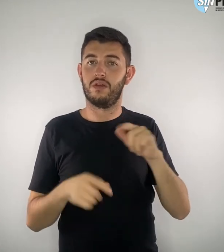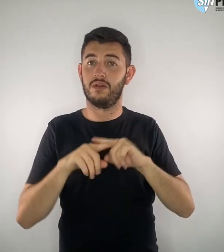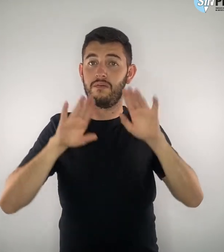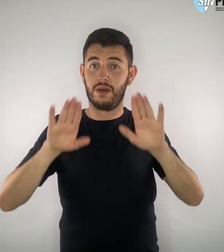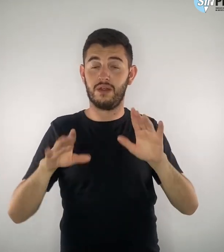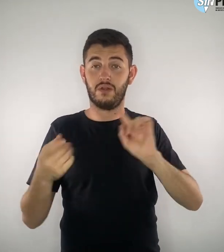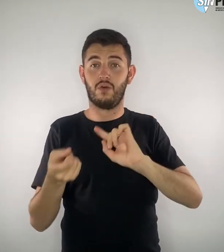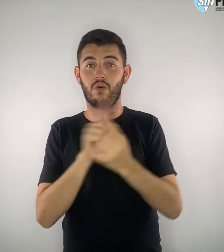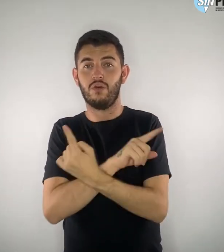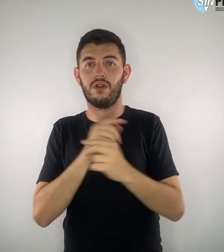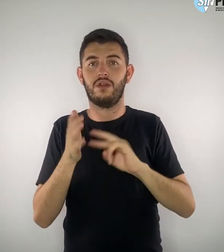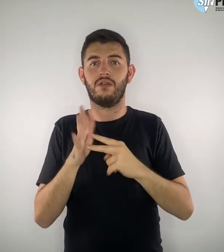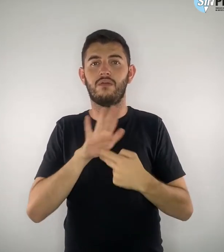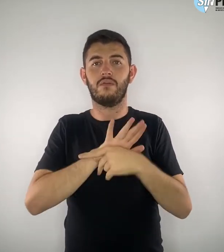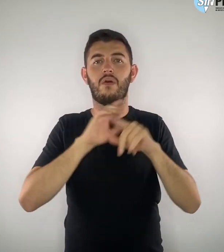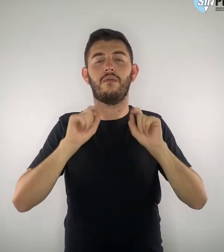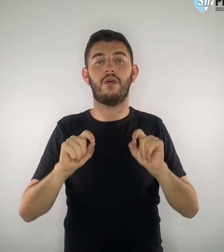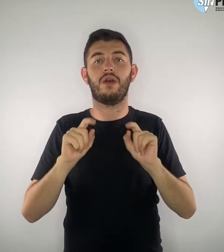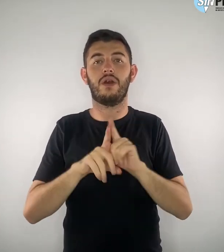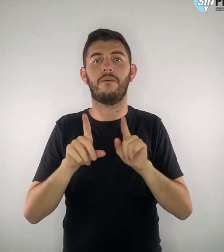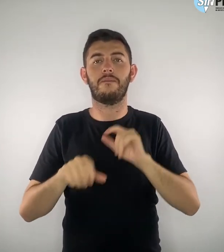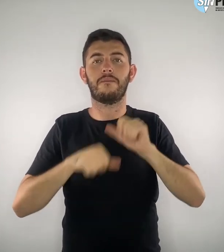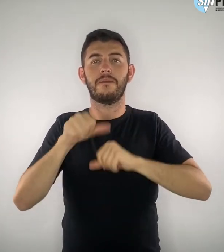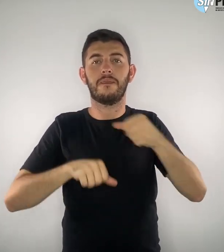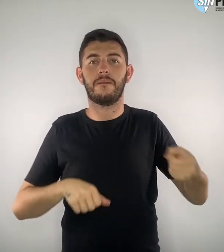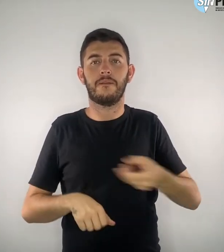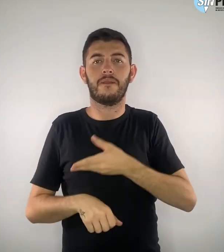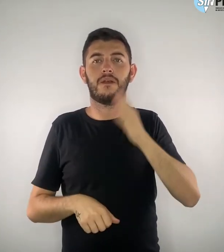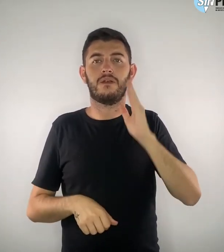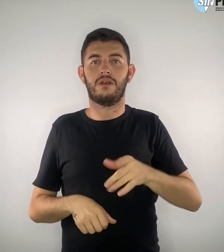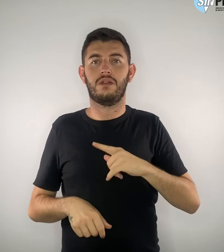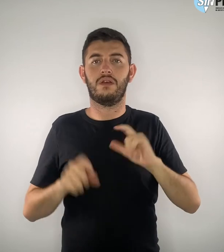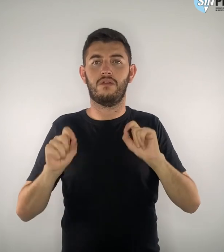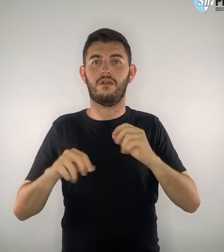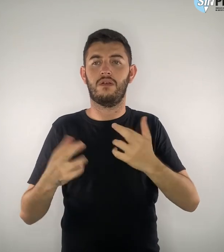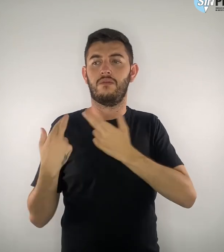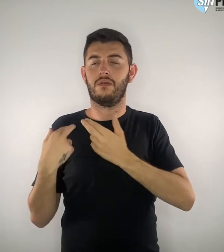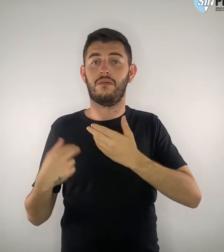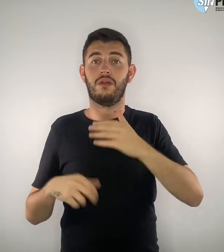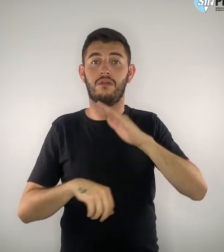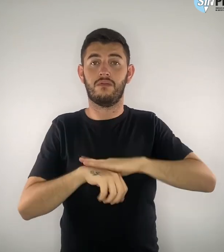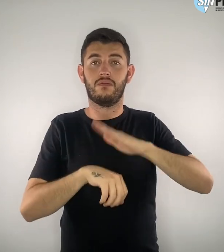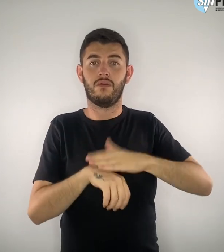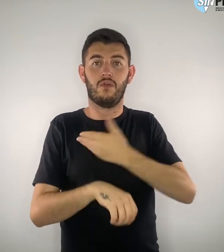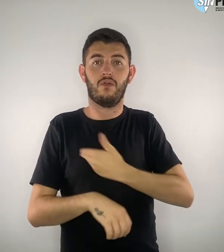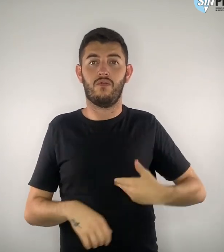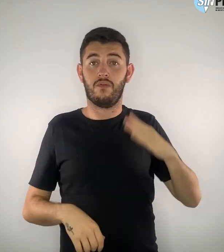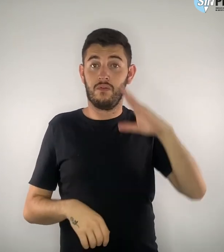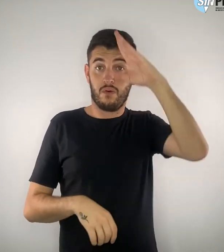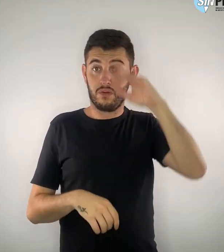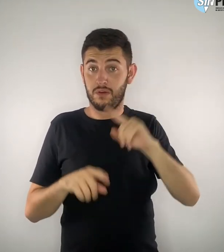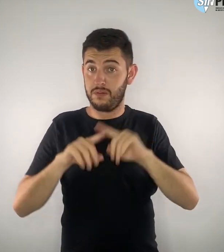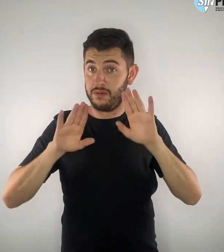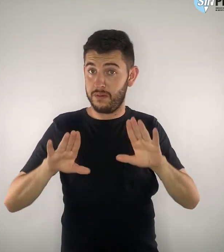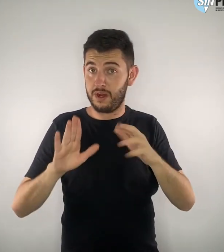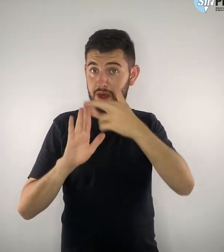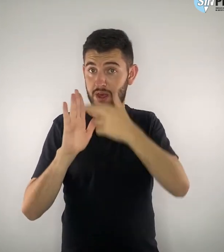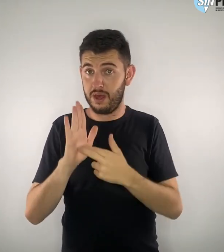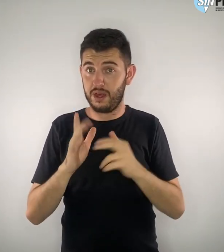da modernização, alardeada pelo governo de Jair Bolsonaro, a reforma administrativa